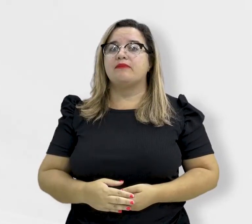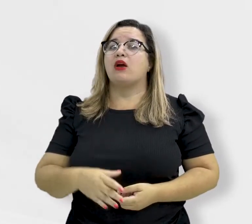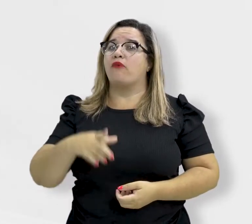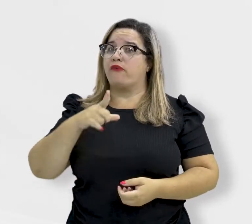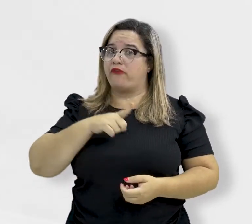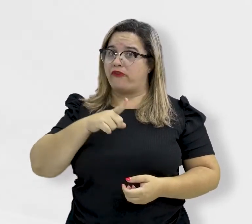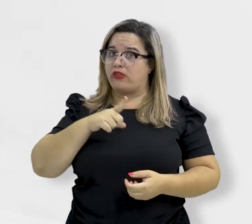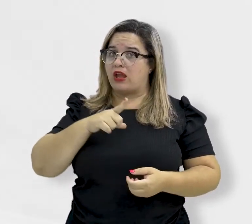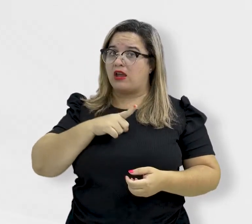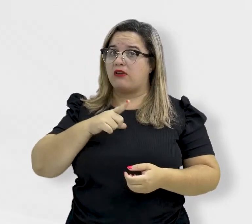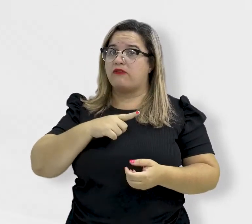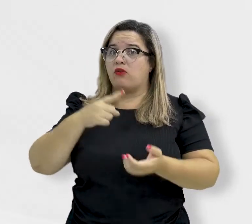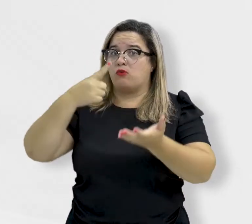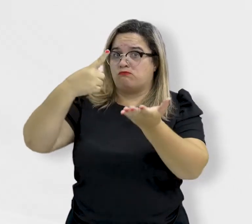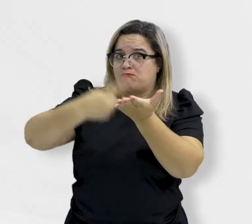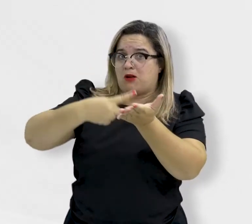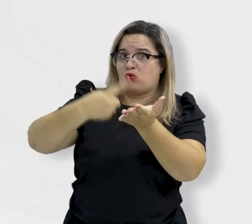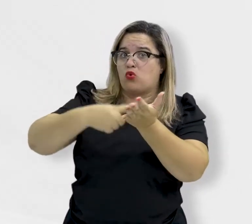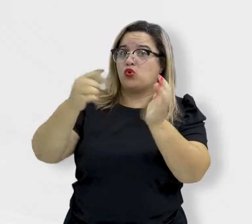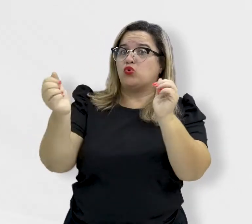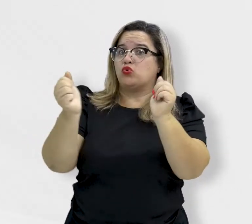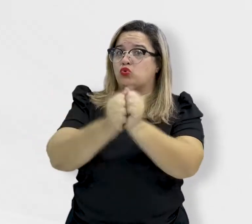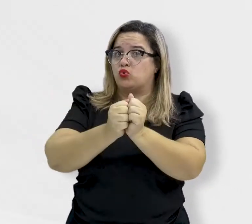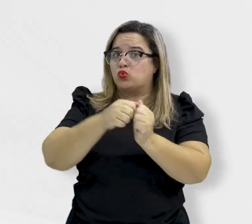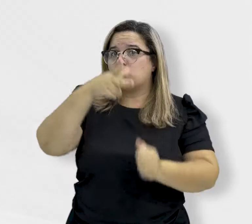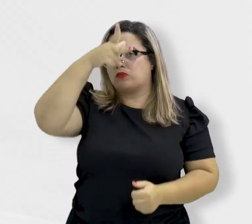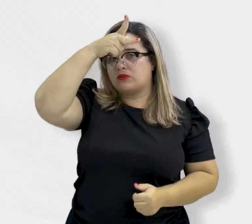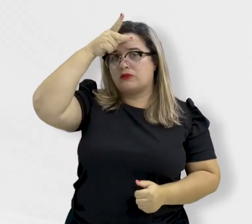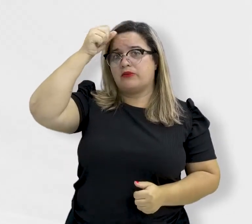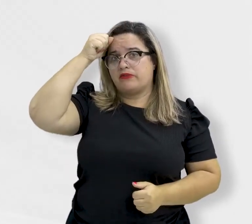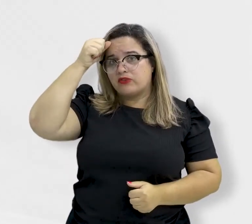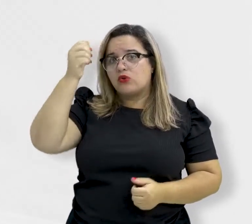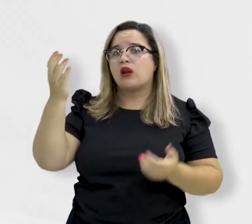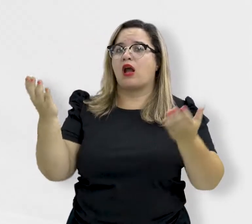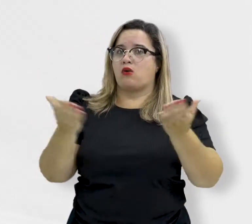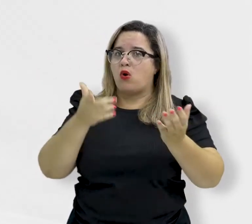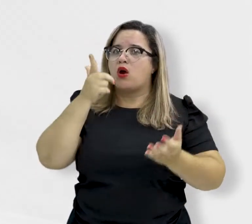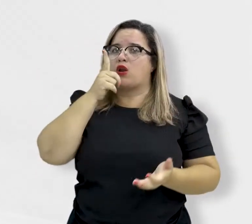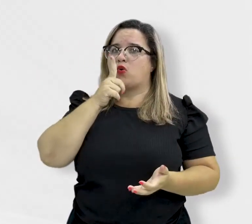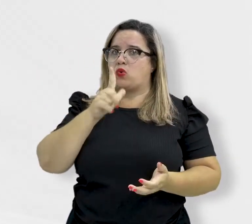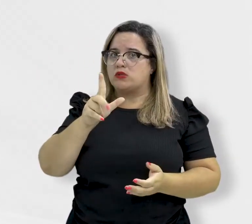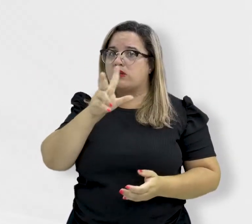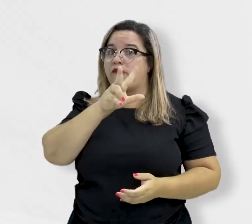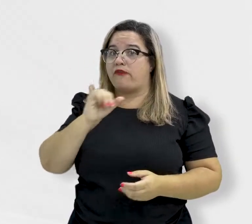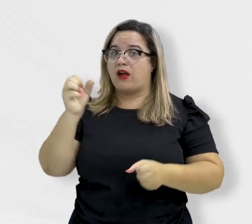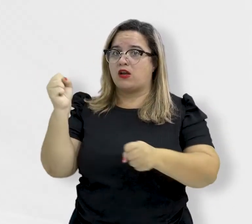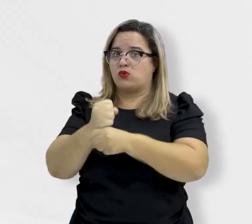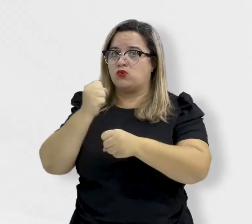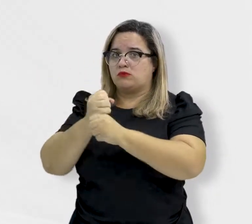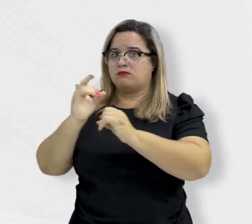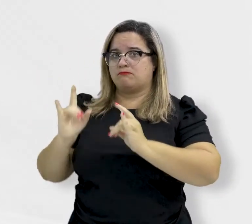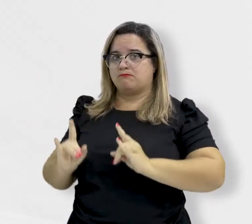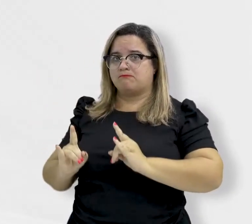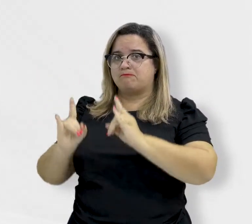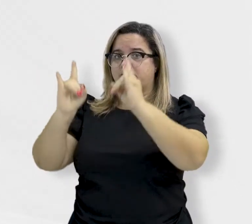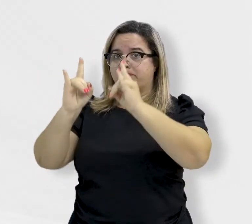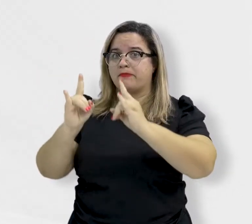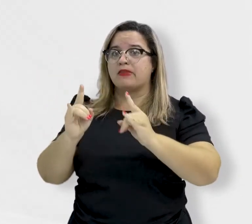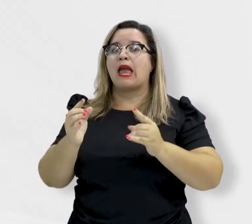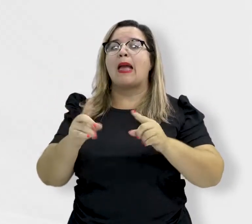prédio do Ministério Público com o terreno da Prefeitura. O prédio atual ficará com o município e será utilizado para abrigar órgãos